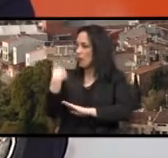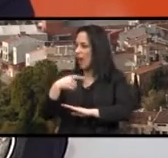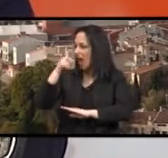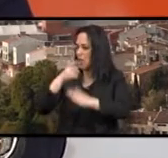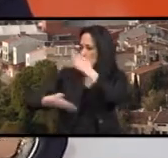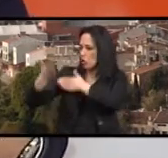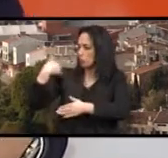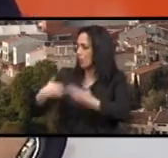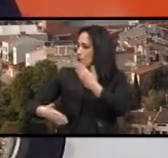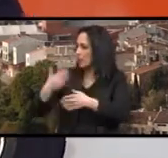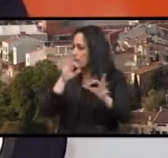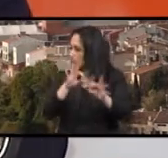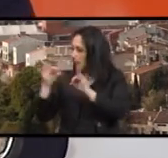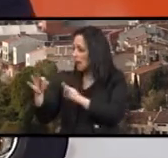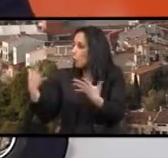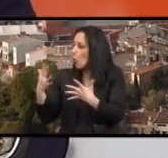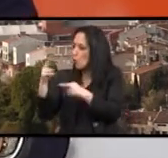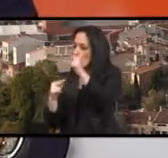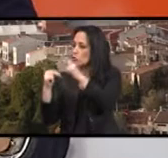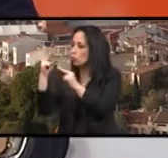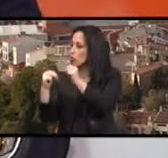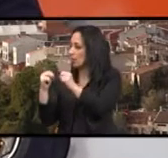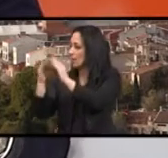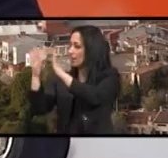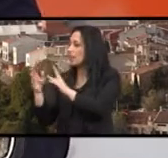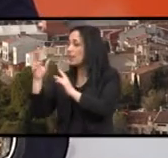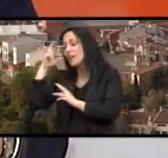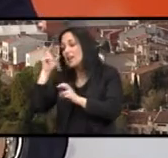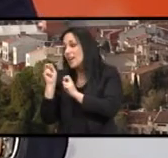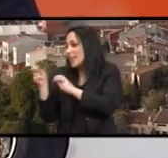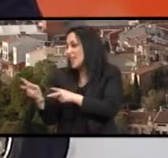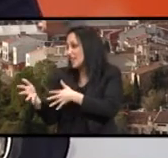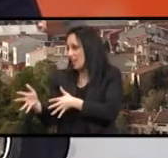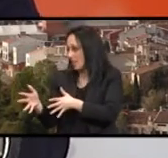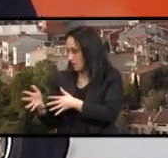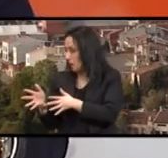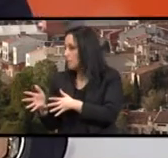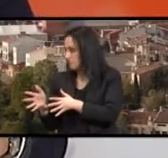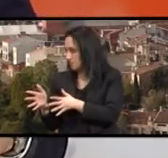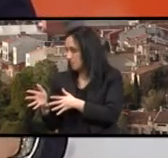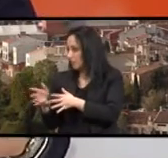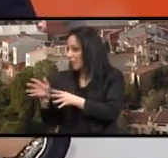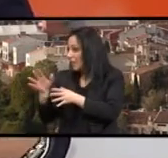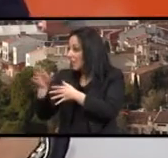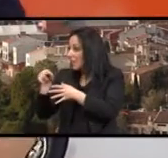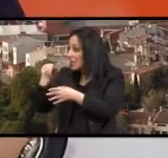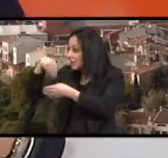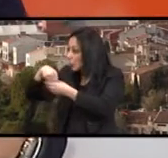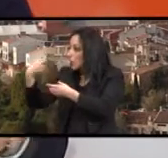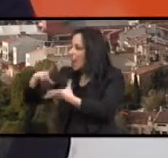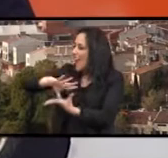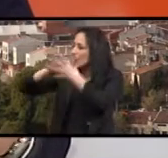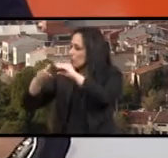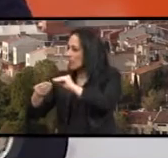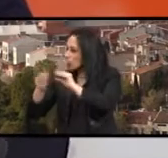i vam posar una residència que tenia certes específiques físiques, sobretot per cadires de